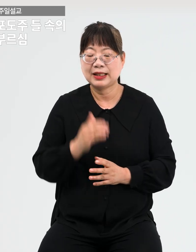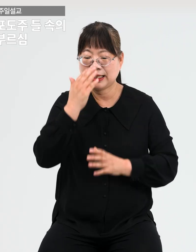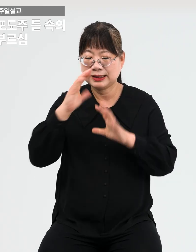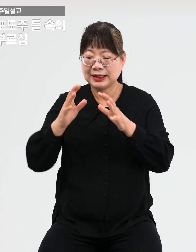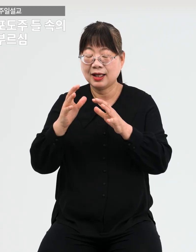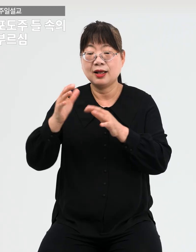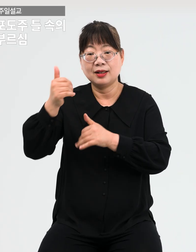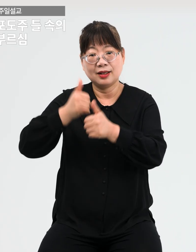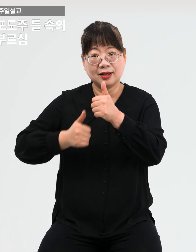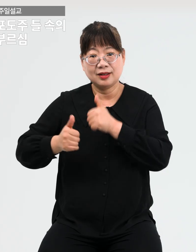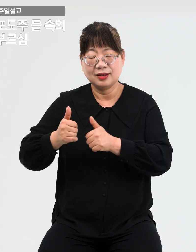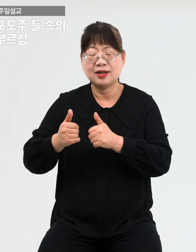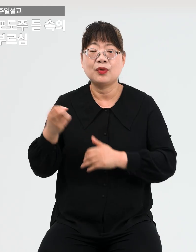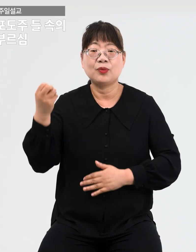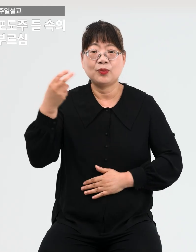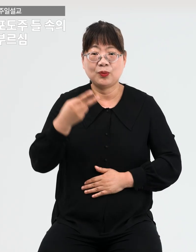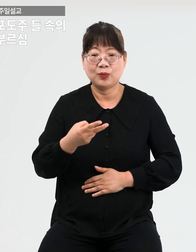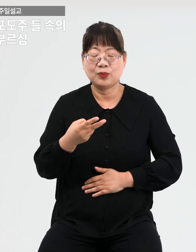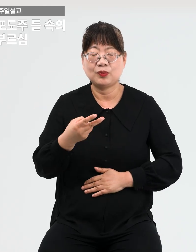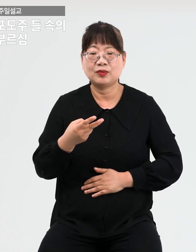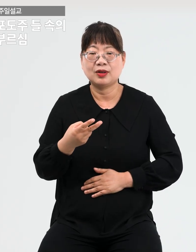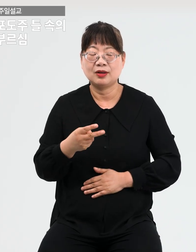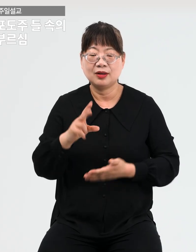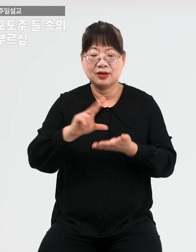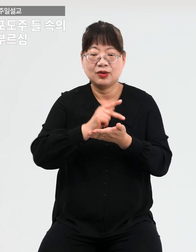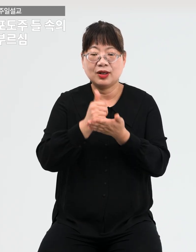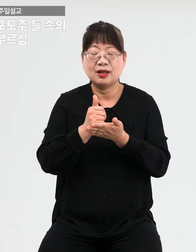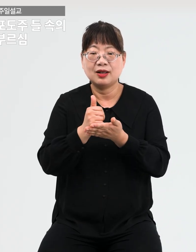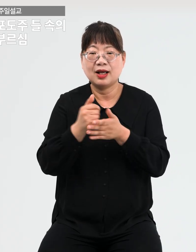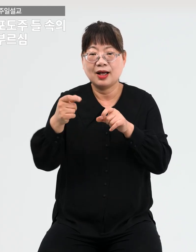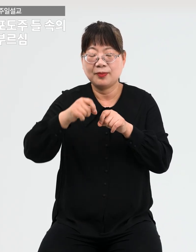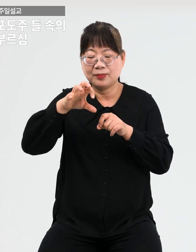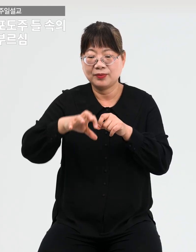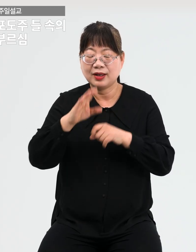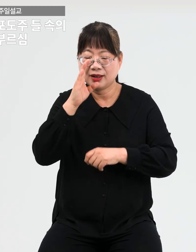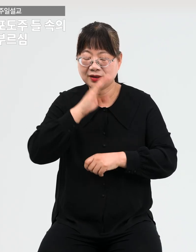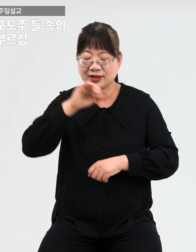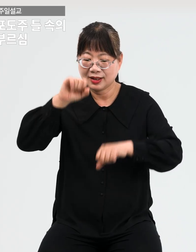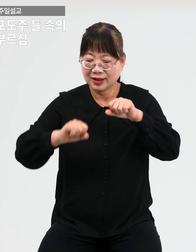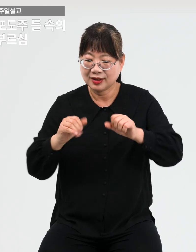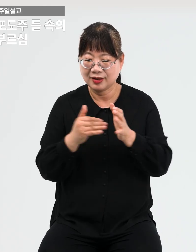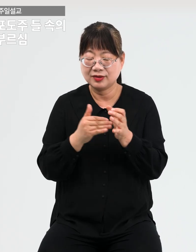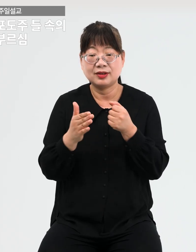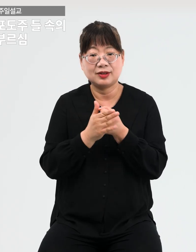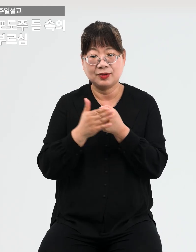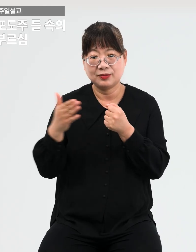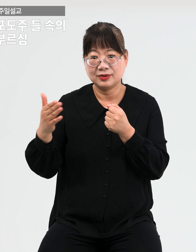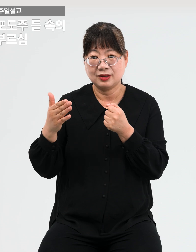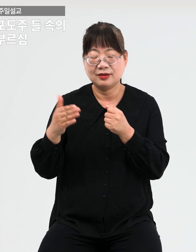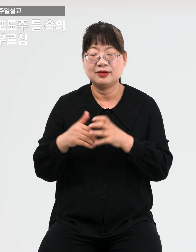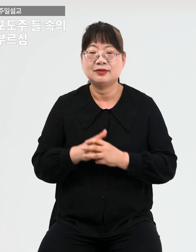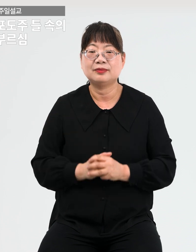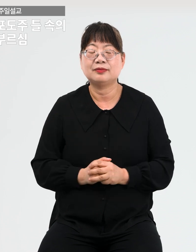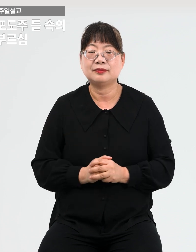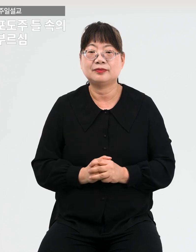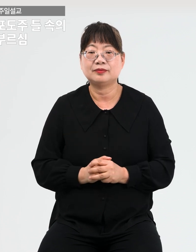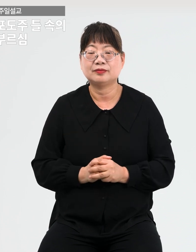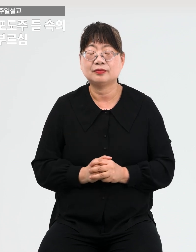이스라엘 자손이 또 여호와의 목전에 악을 행하였으므로 이렇게 시작을